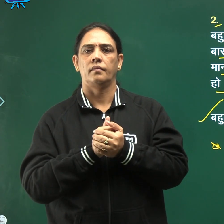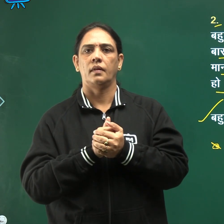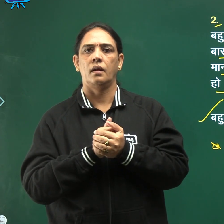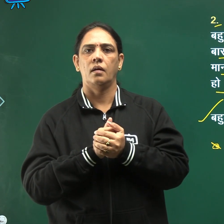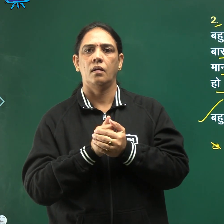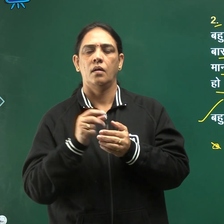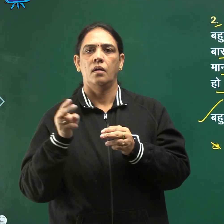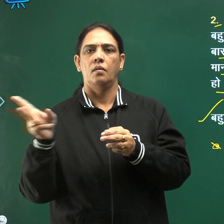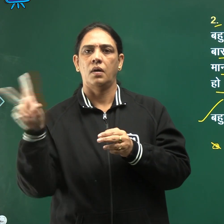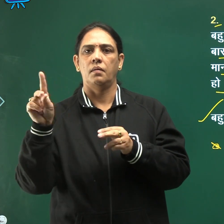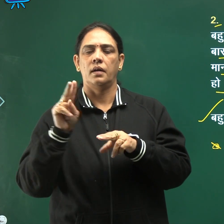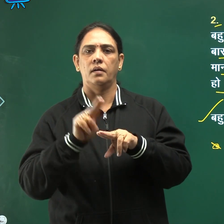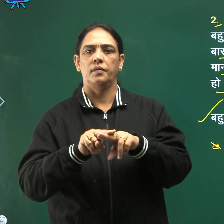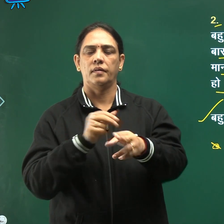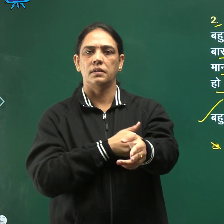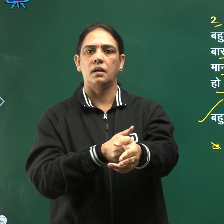बहुलक